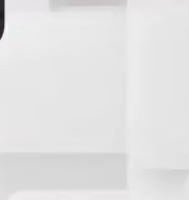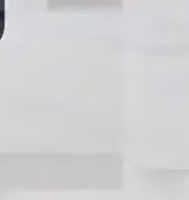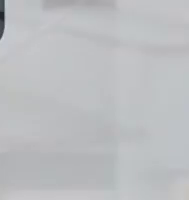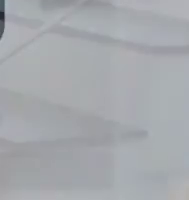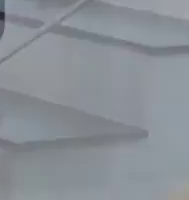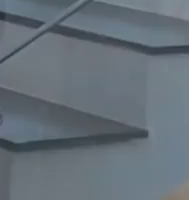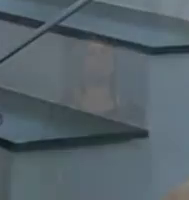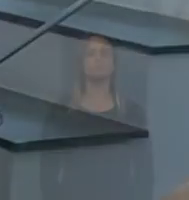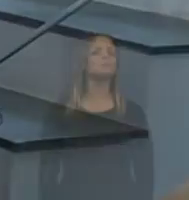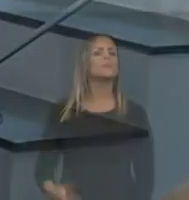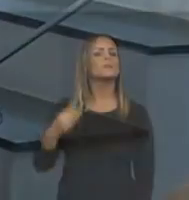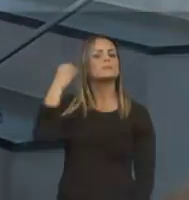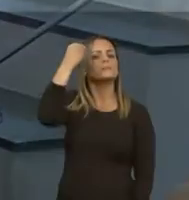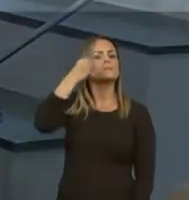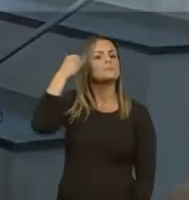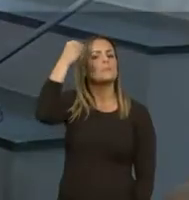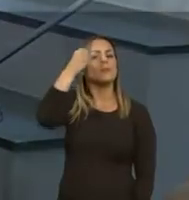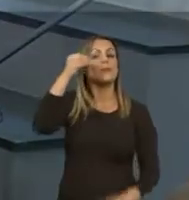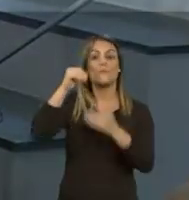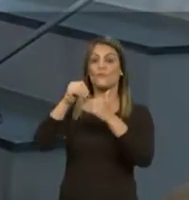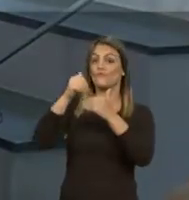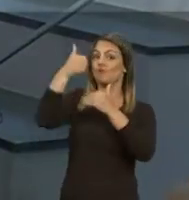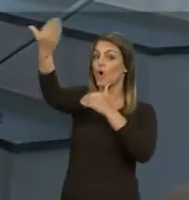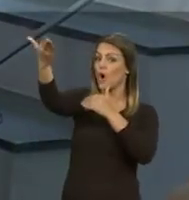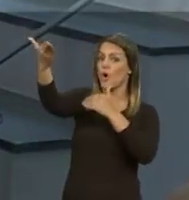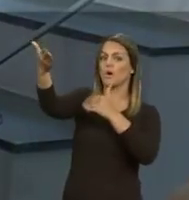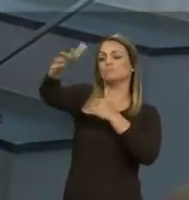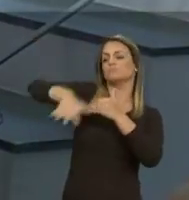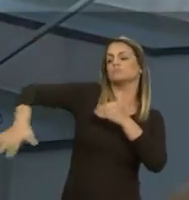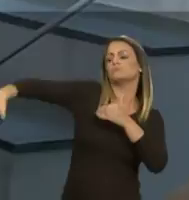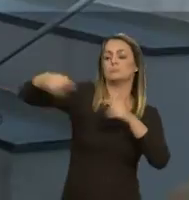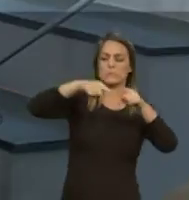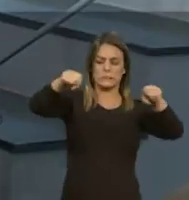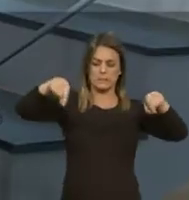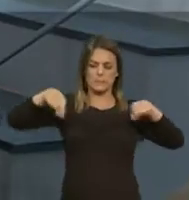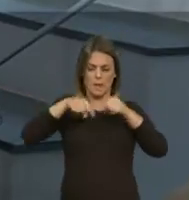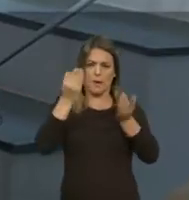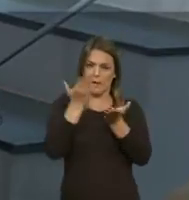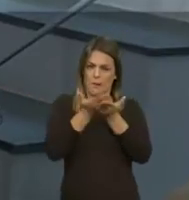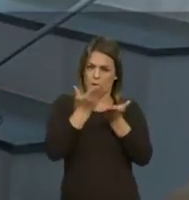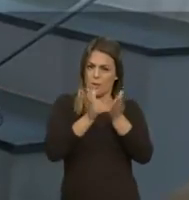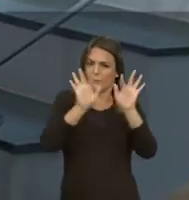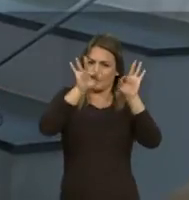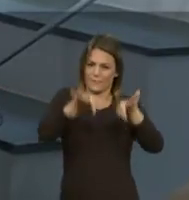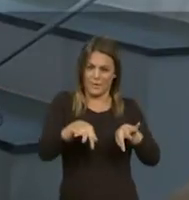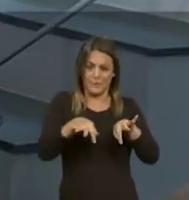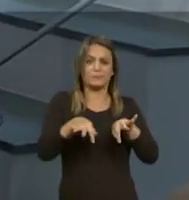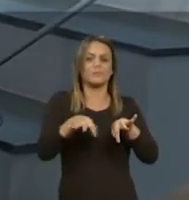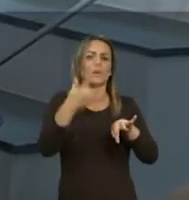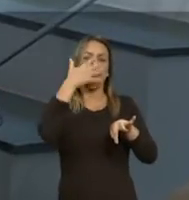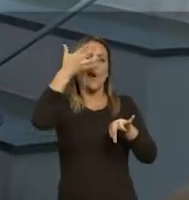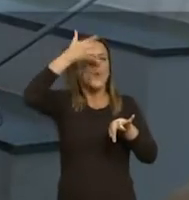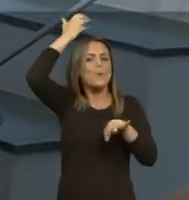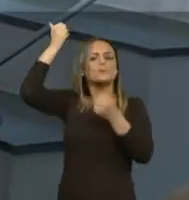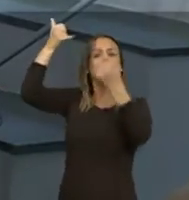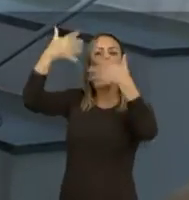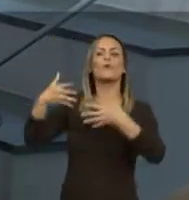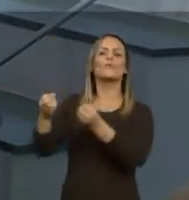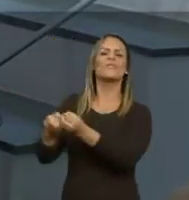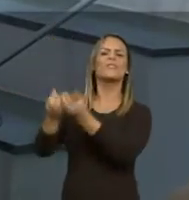E essa experiência para fora da sala de aula, como a Luana relata, convite para festas, algum programa